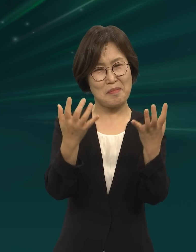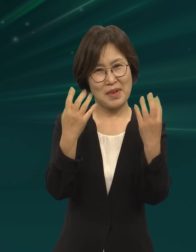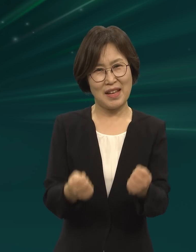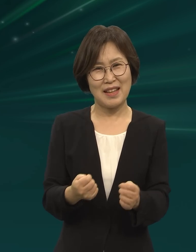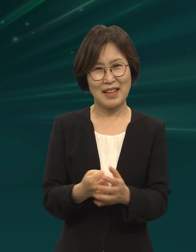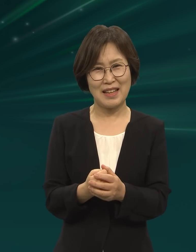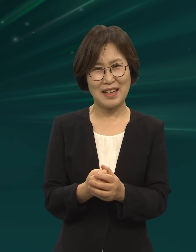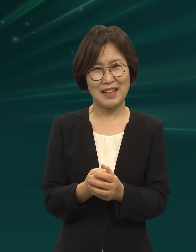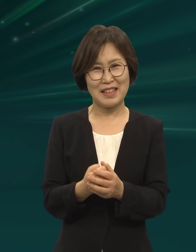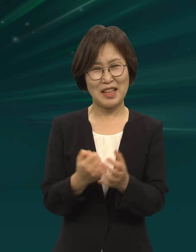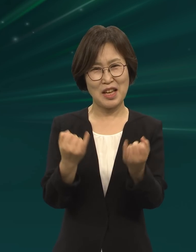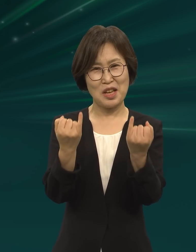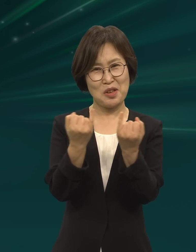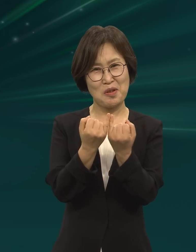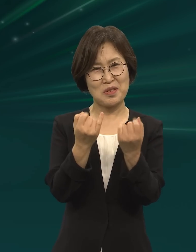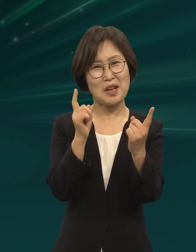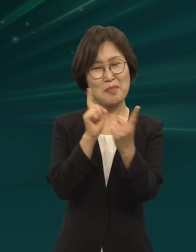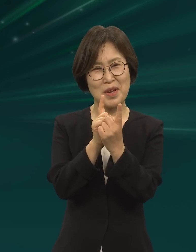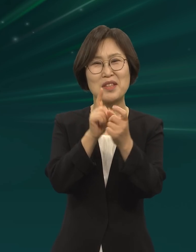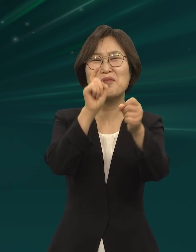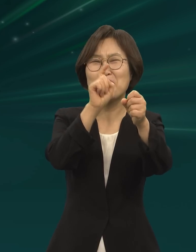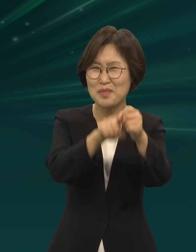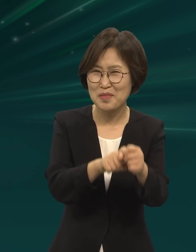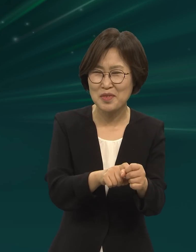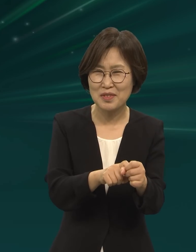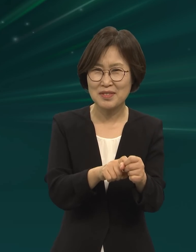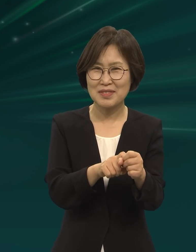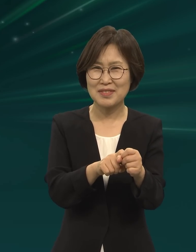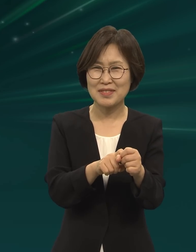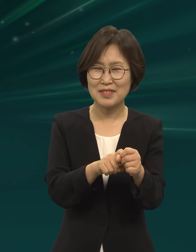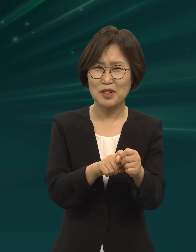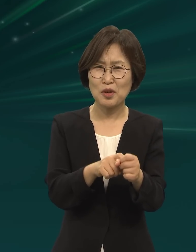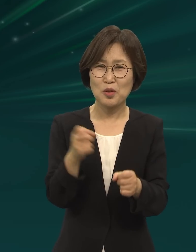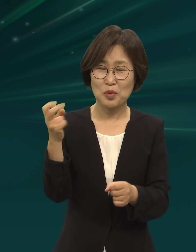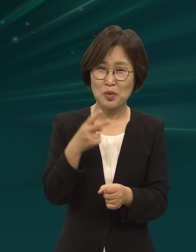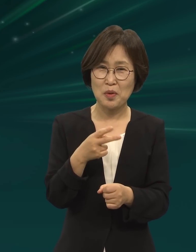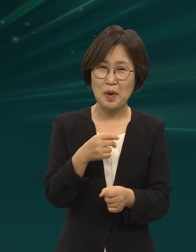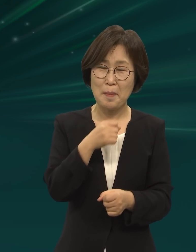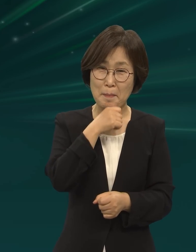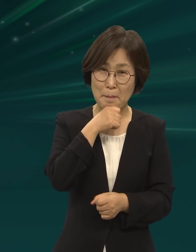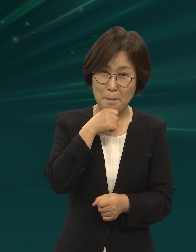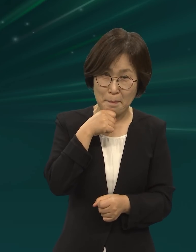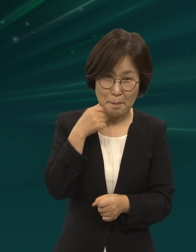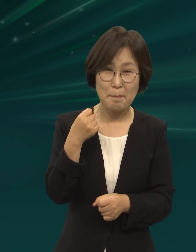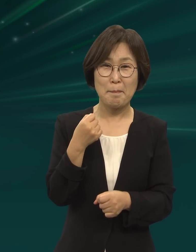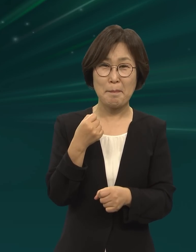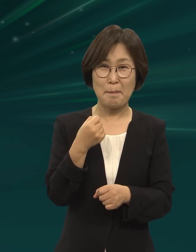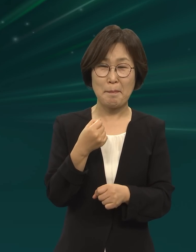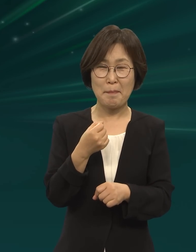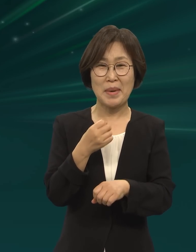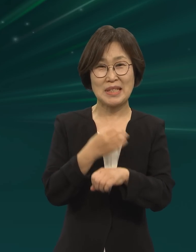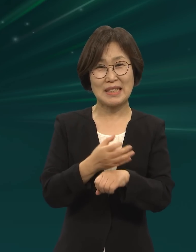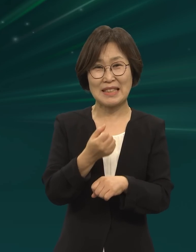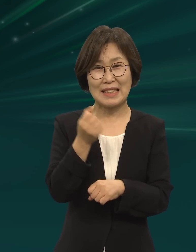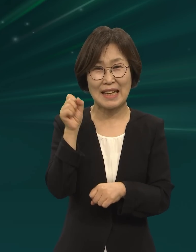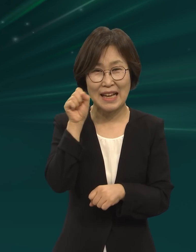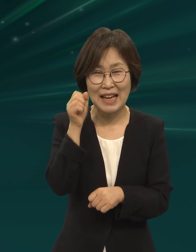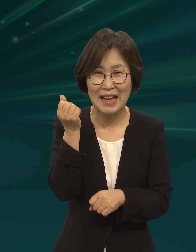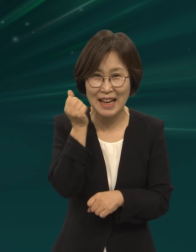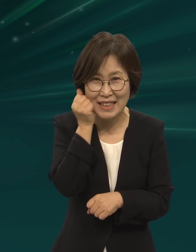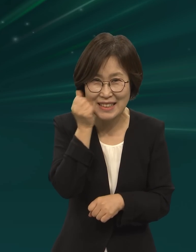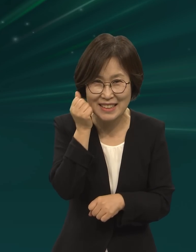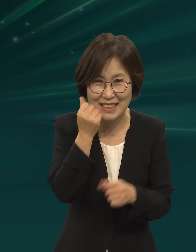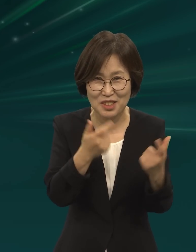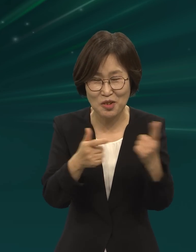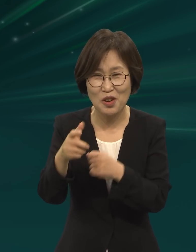둘째, 교회에서 밥 주니까, 간식 주니까 맛있는 간식도 먹고 놀고, 좀 날라리 여자 좀.